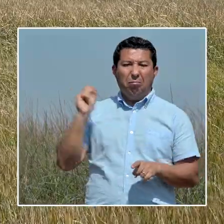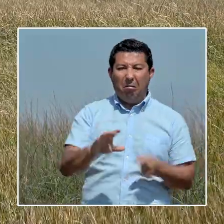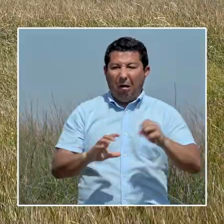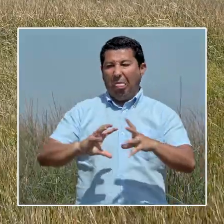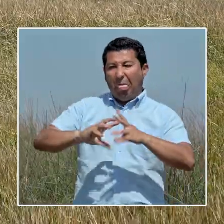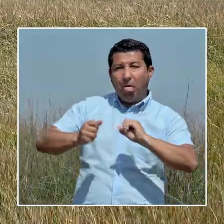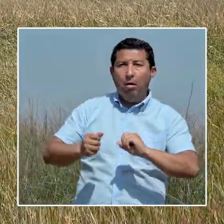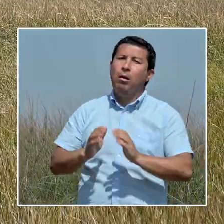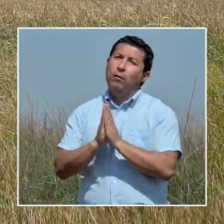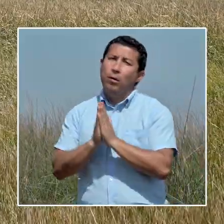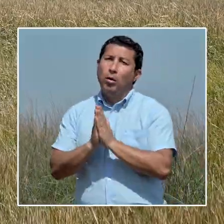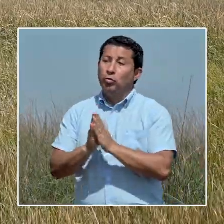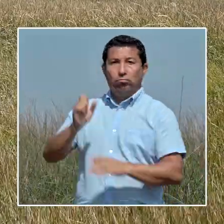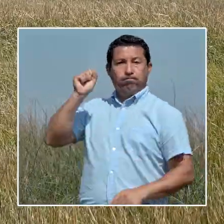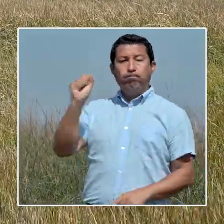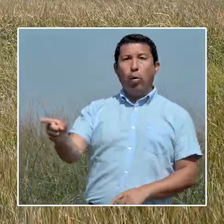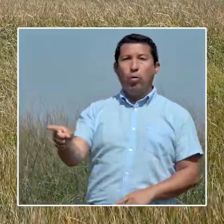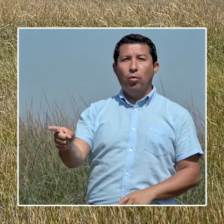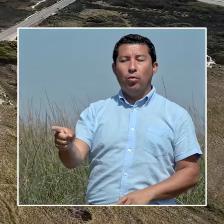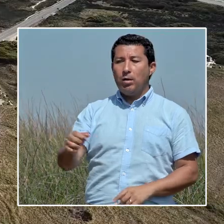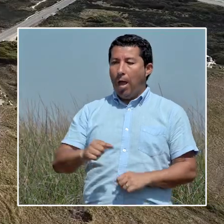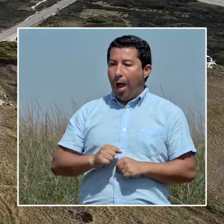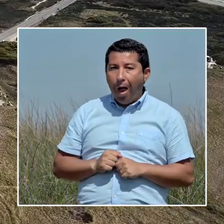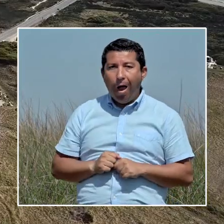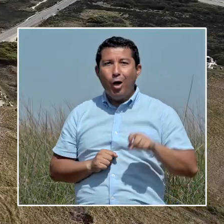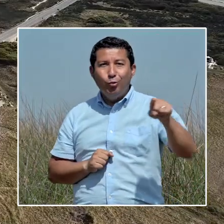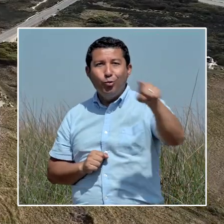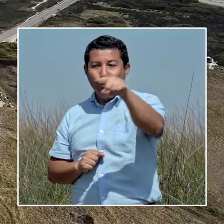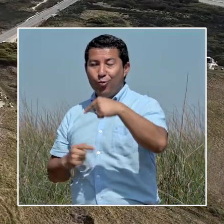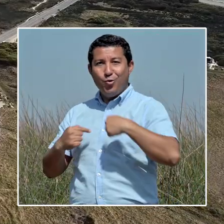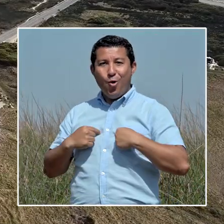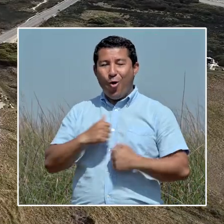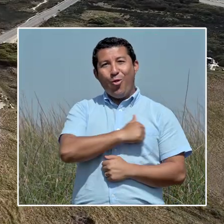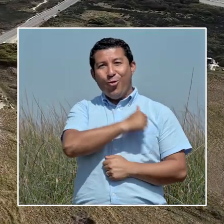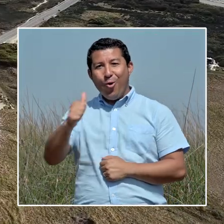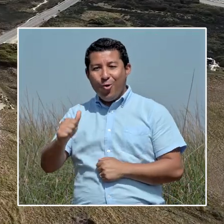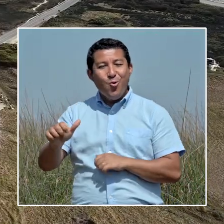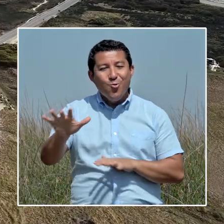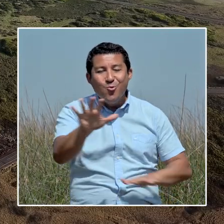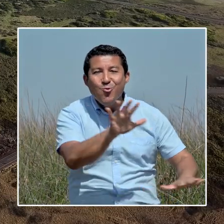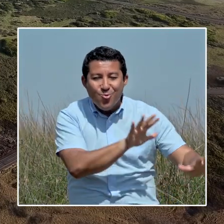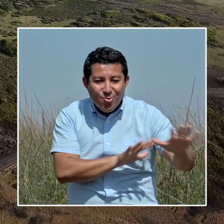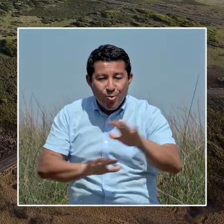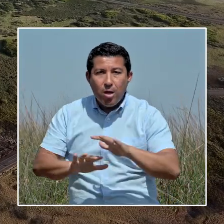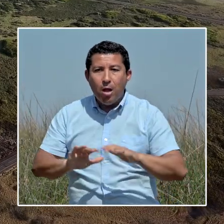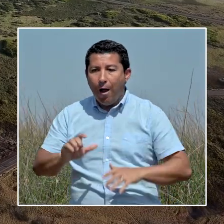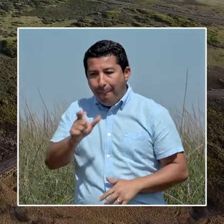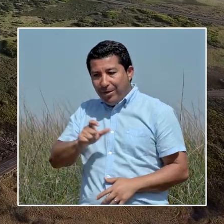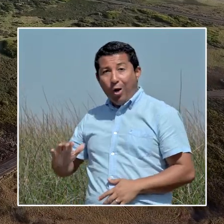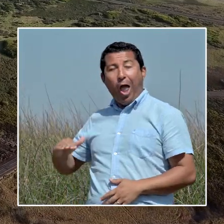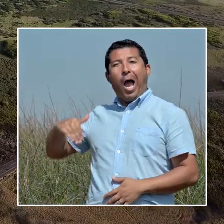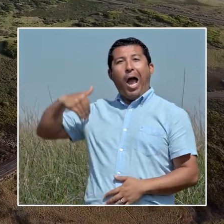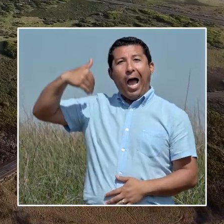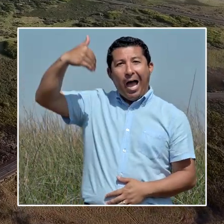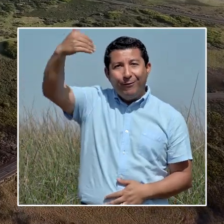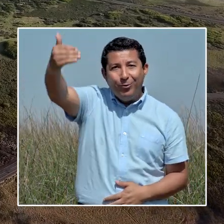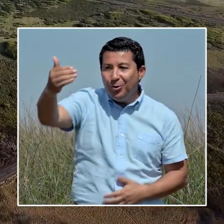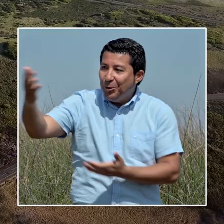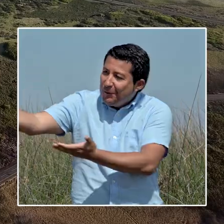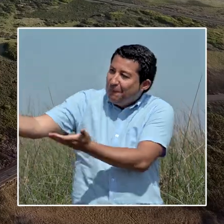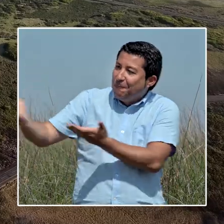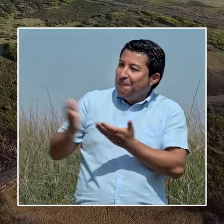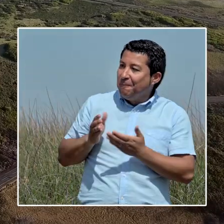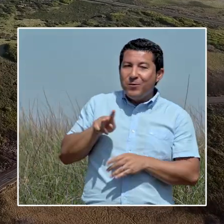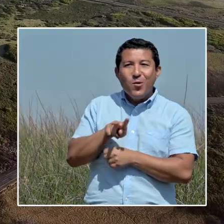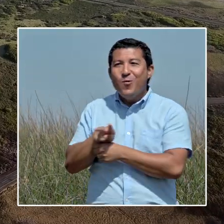lo te recomendamos que lo denuncias si todos cuidamos el humedal las futuras generaciones tendrán